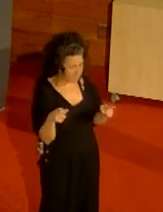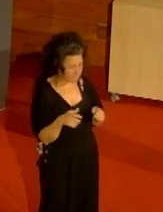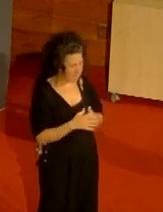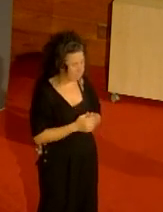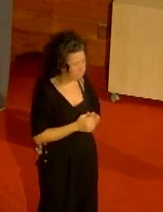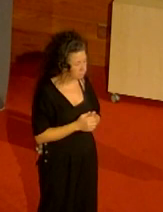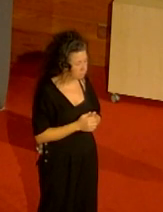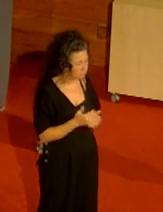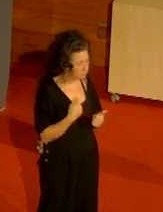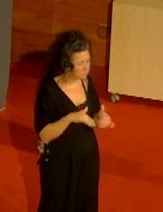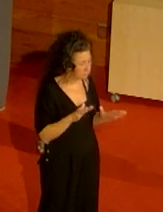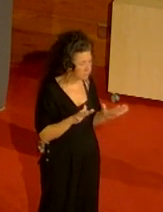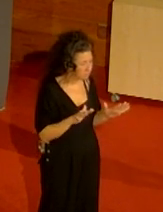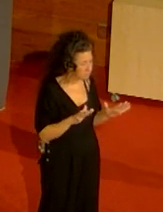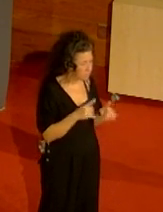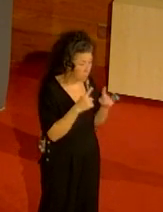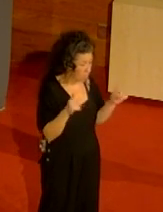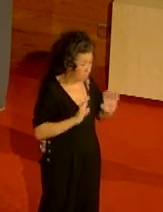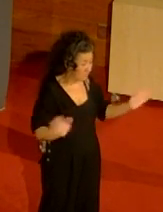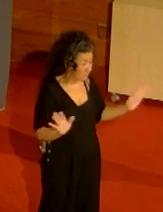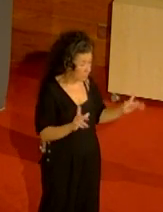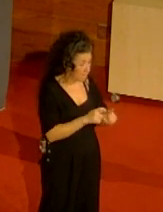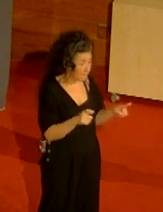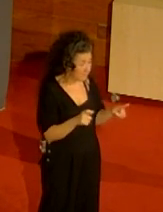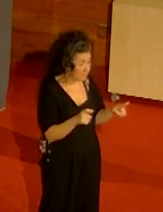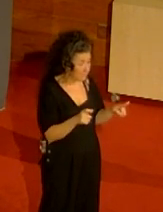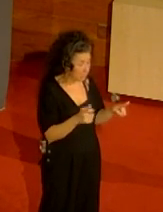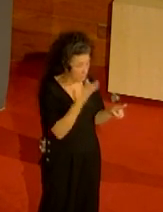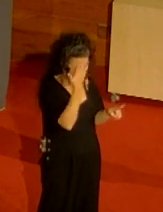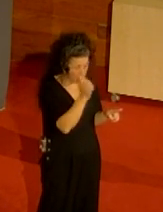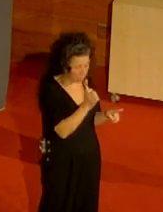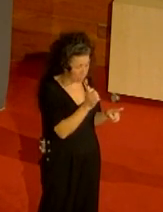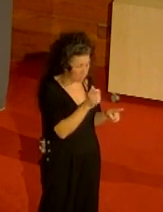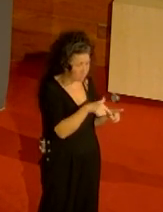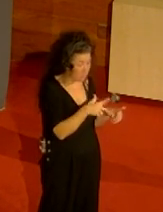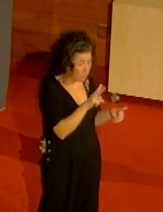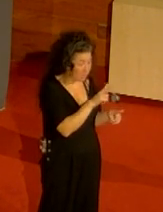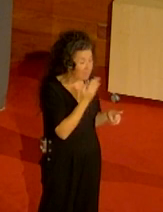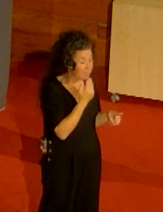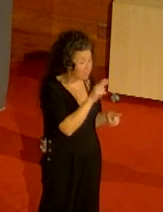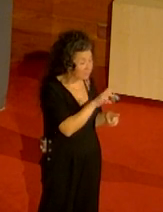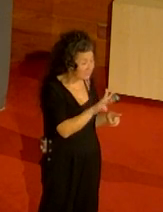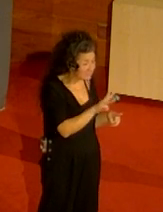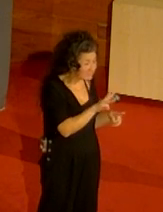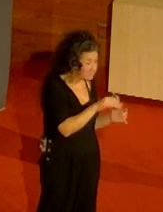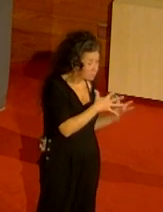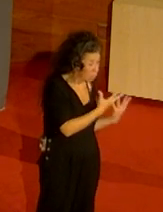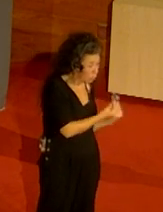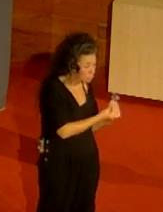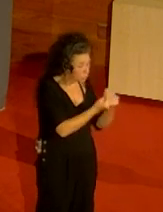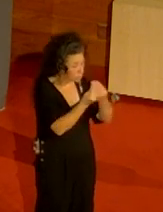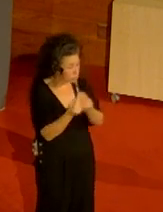ya nunca más, o sea, no recordaba a Pakistán. Y entonces, con 23 años, fuimos con ella a Pakistán por primera vez, digamos,